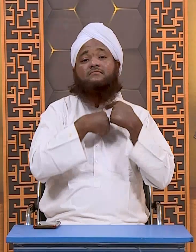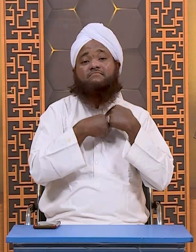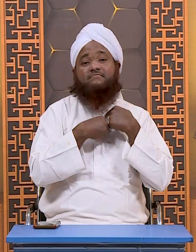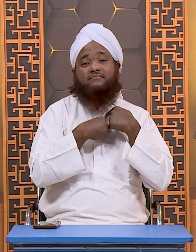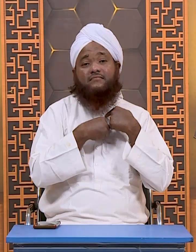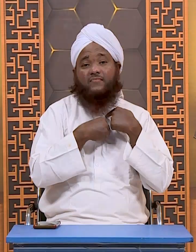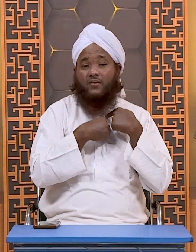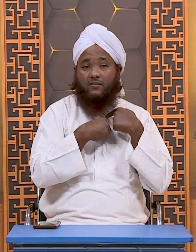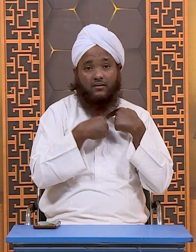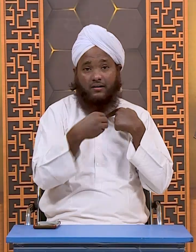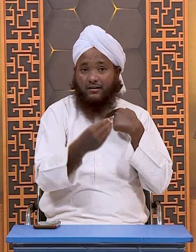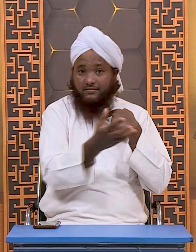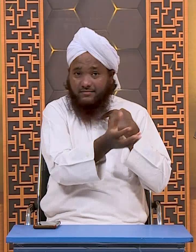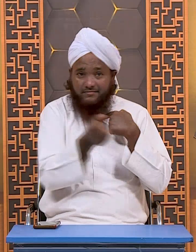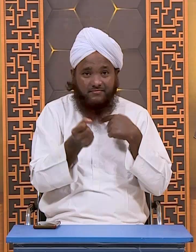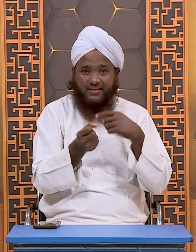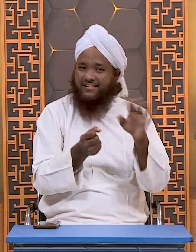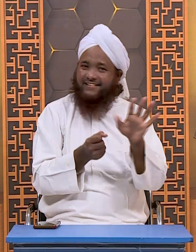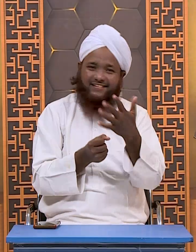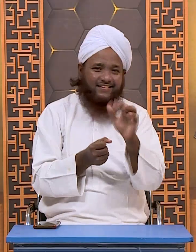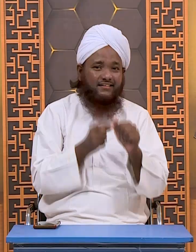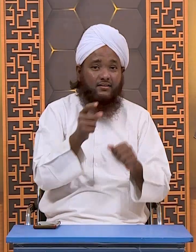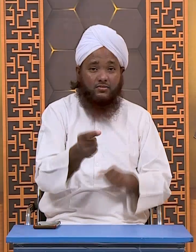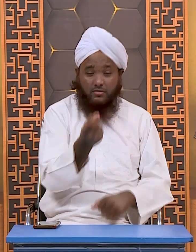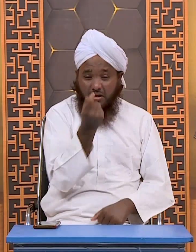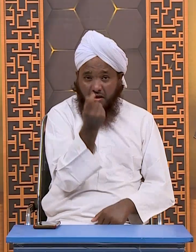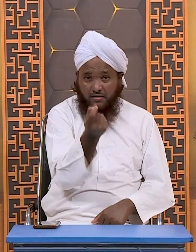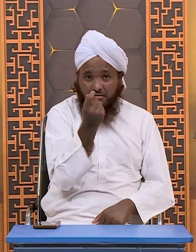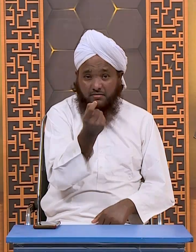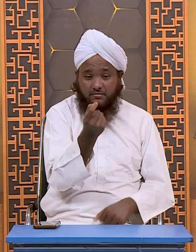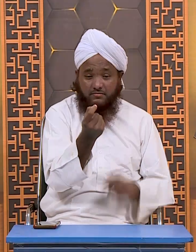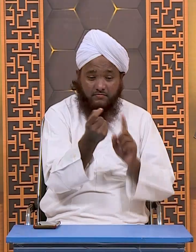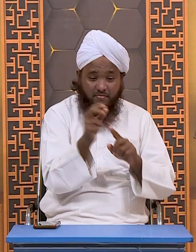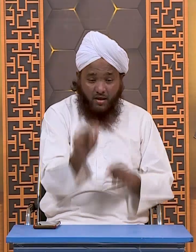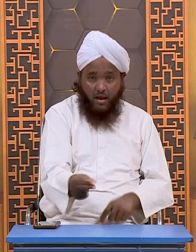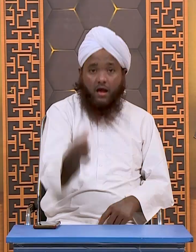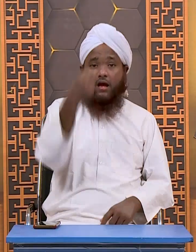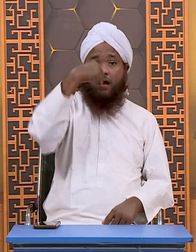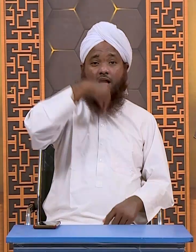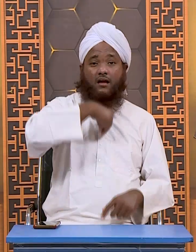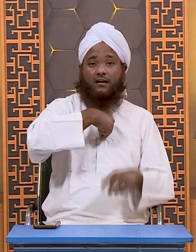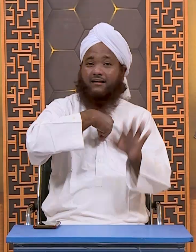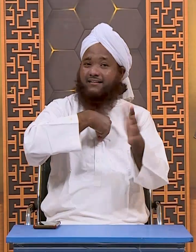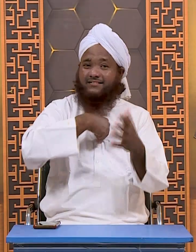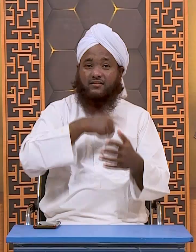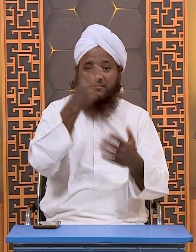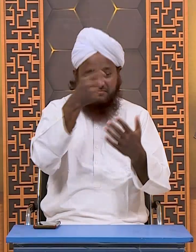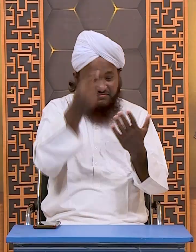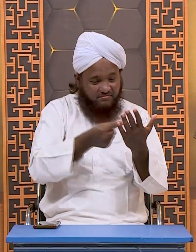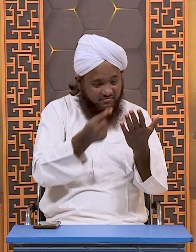لقمہ ہم سے چھین نہیں سکتا. اور کوئی ایک لقمہ بھی ہم لے نہیں سکتے جو اللہ تعالیٰ نے ہمارے مقدر میں نہیں